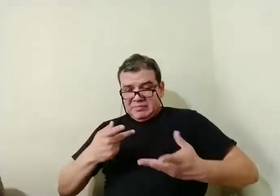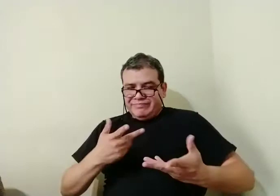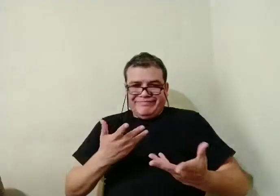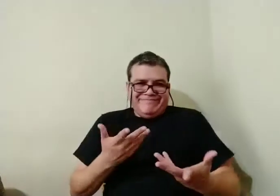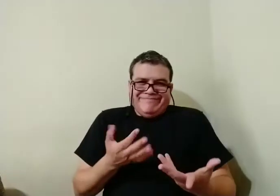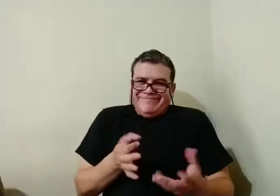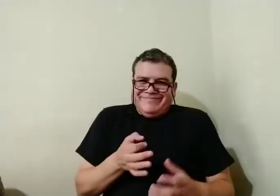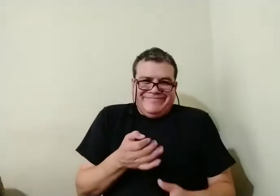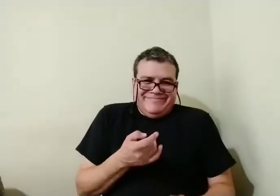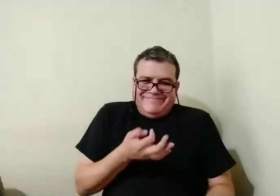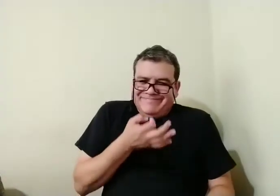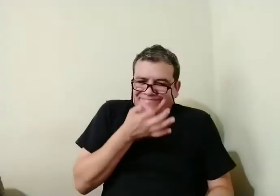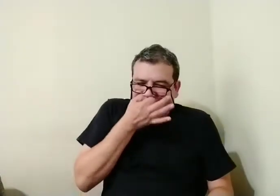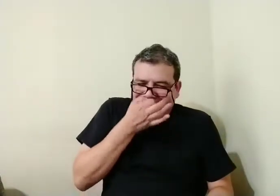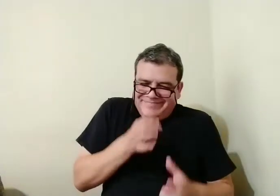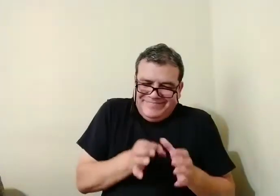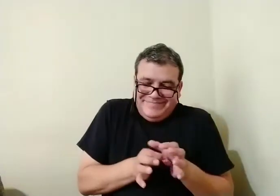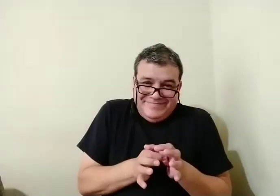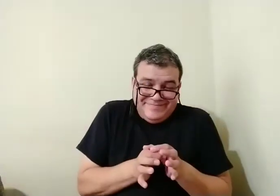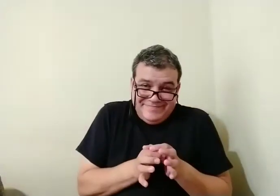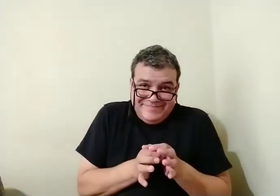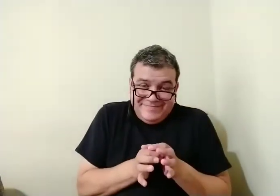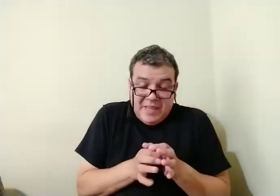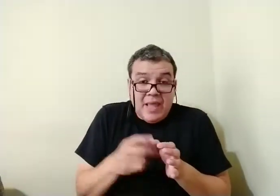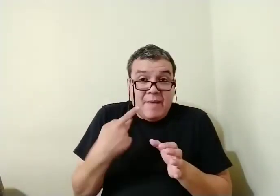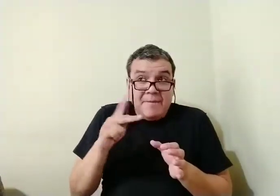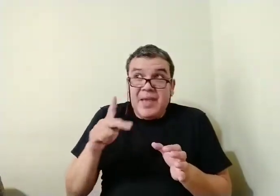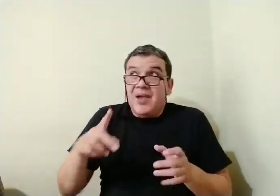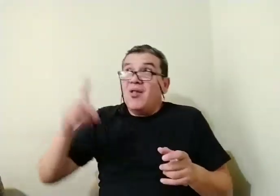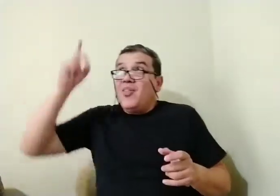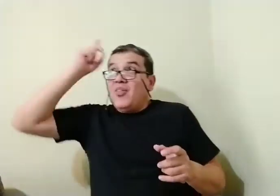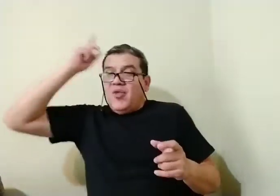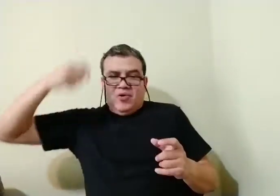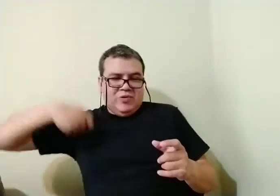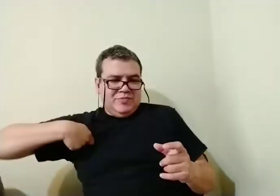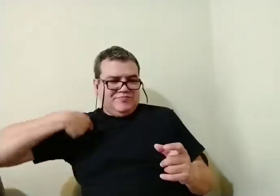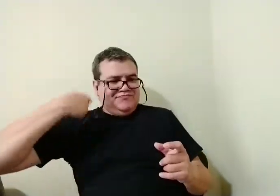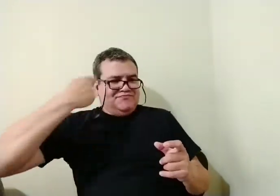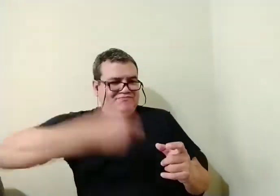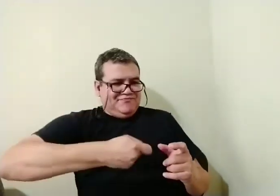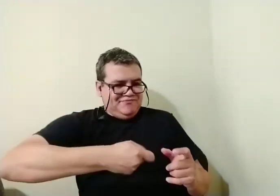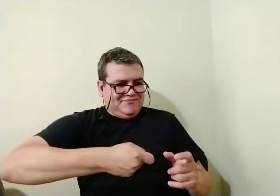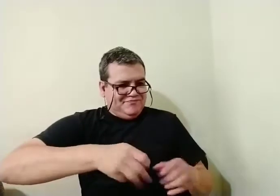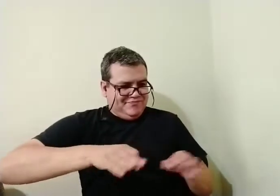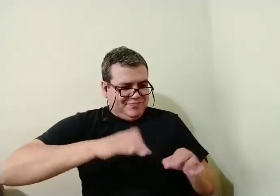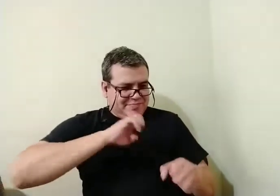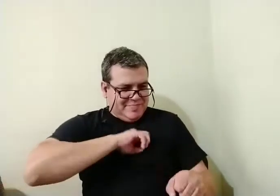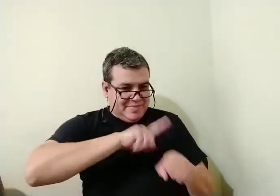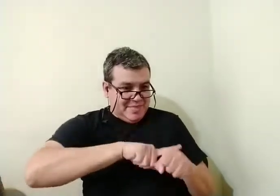la encomienda los llenaría de un poder extraordinario.